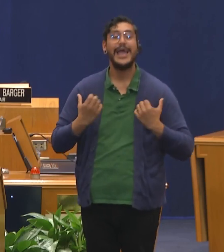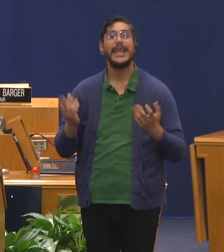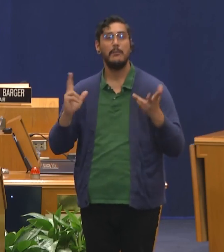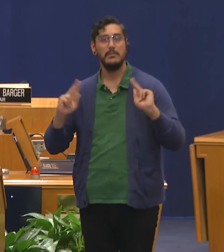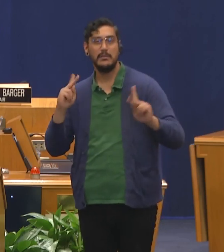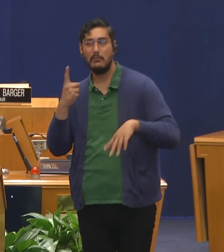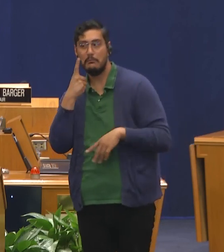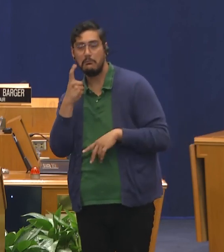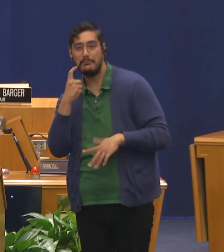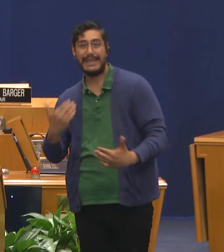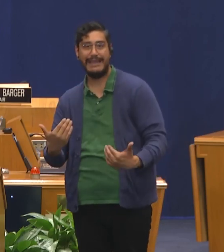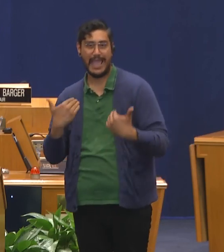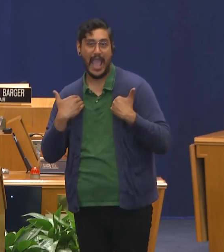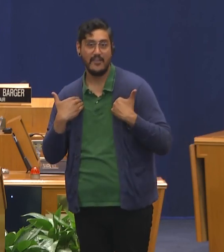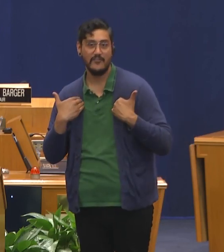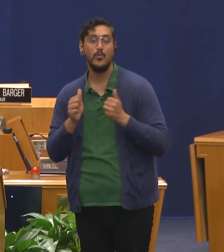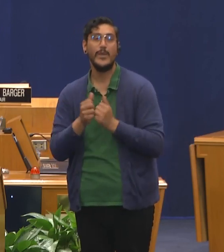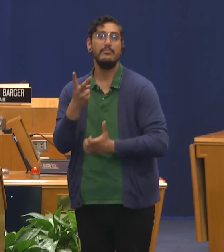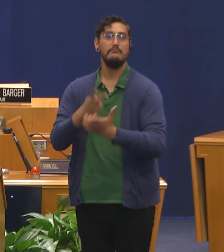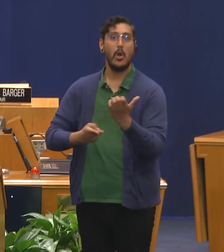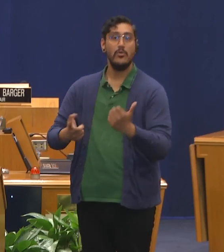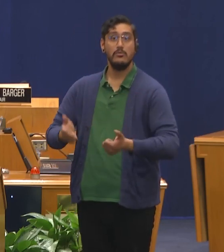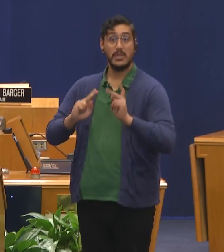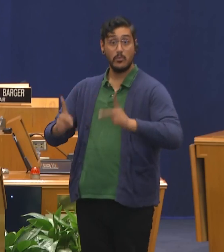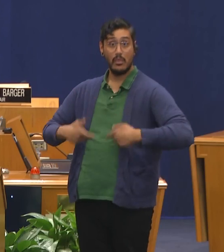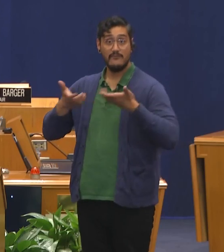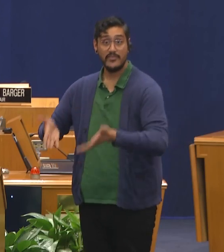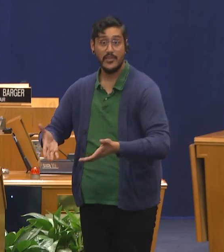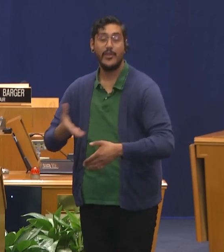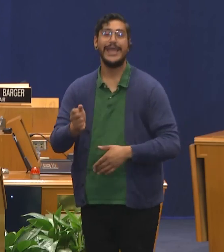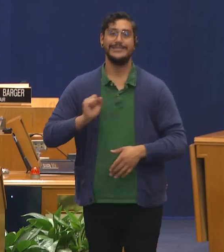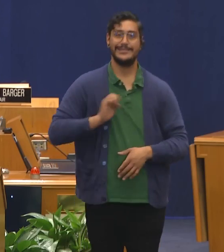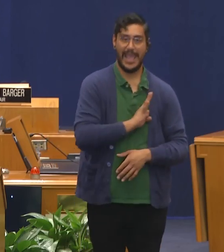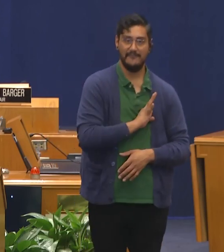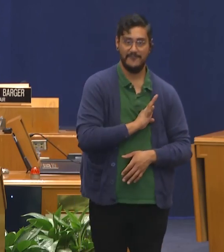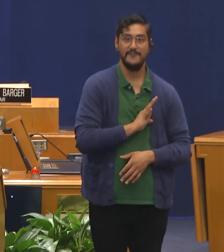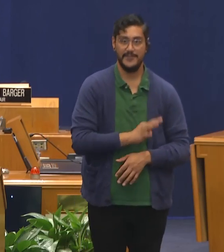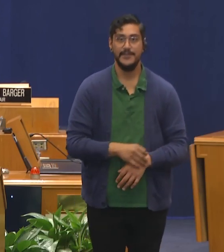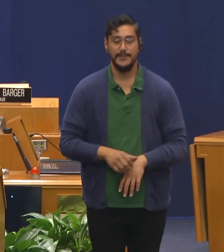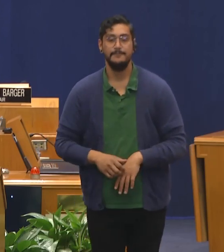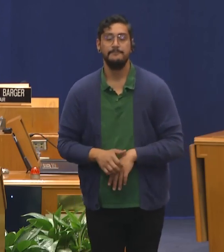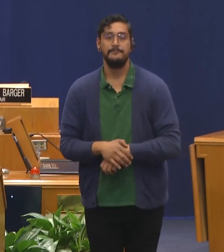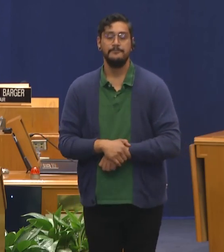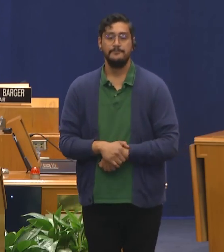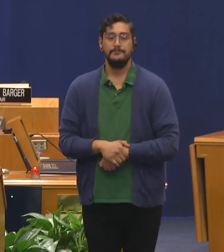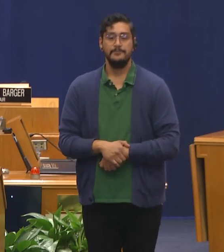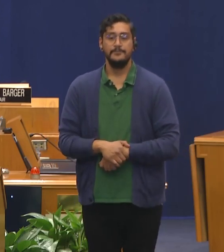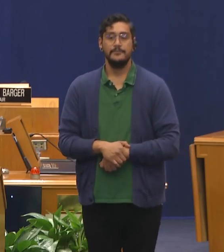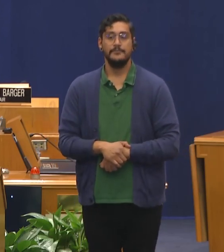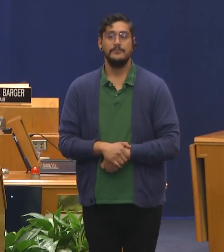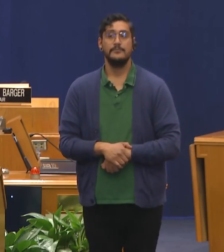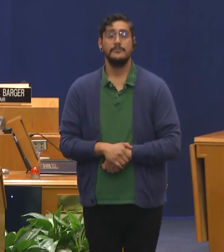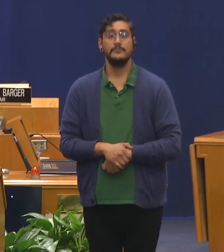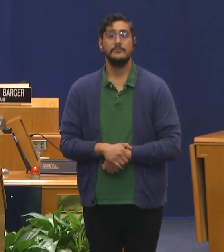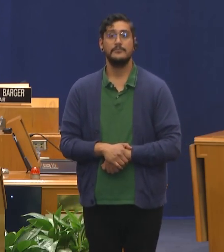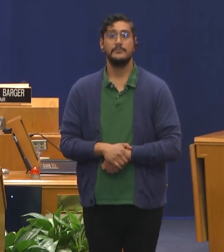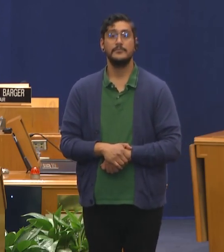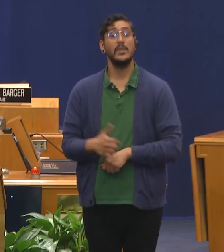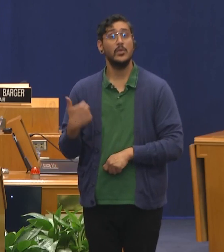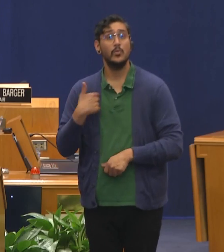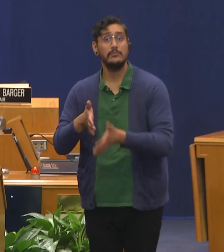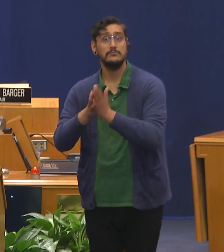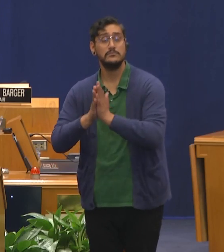entre los residentes y el personal, y el número de muertes. Solicitamos asistencia del CDC